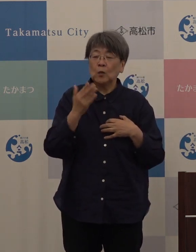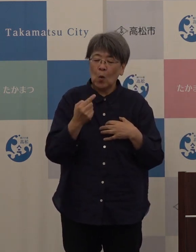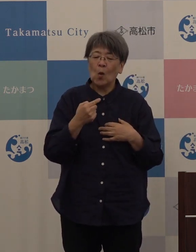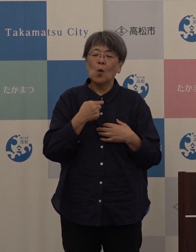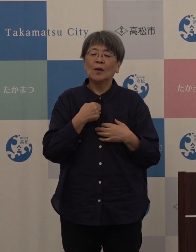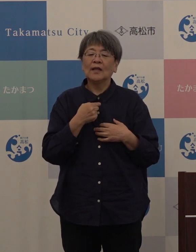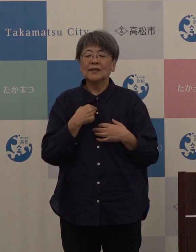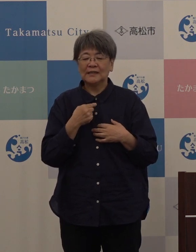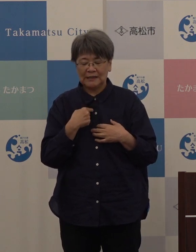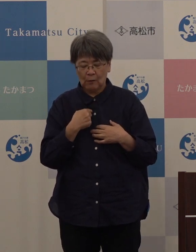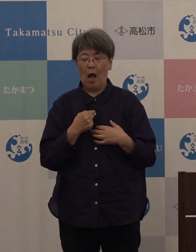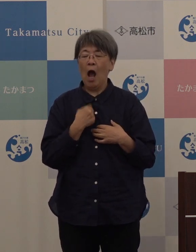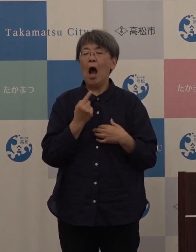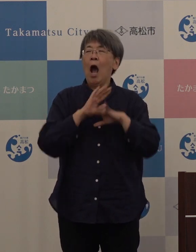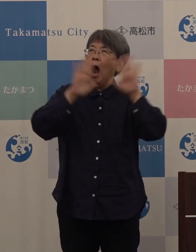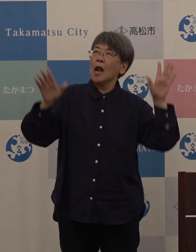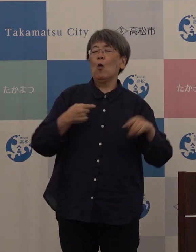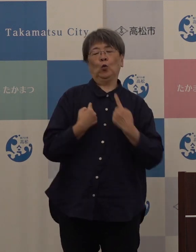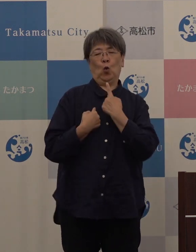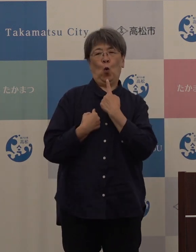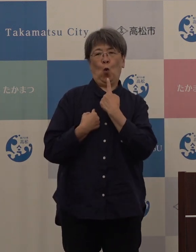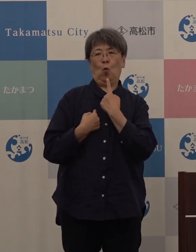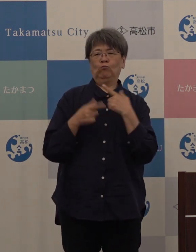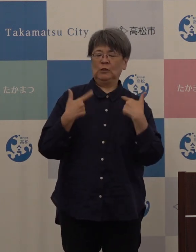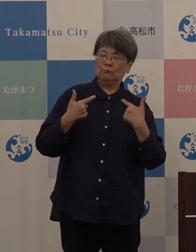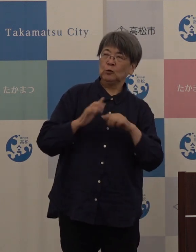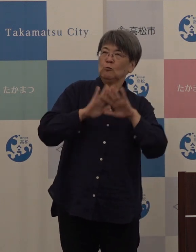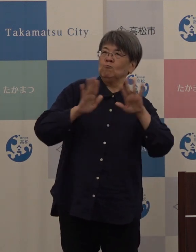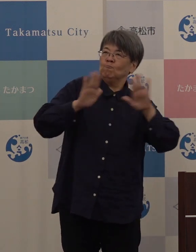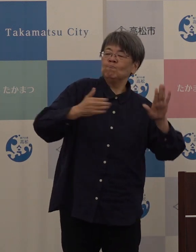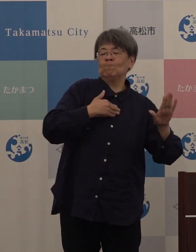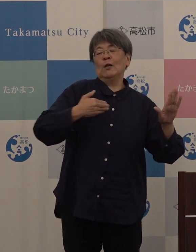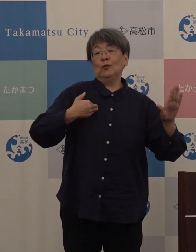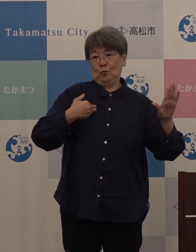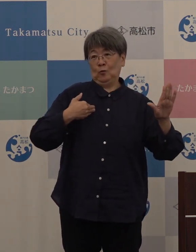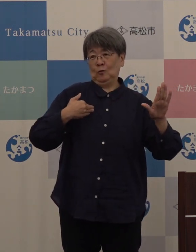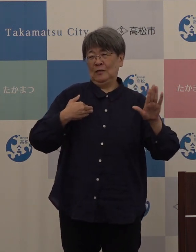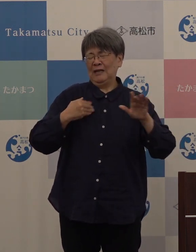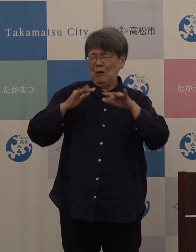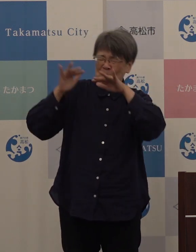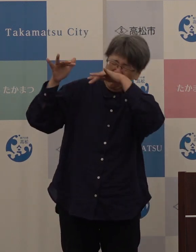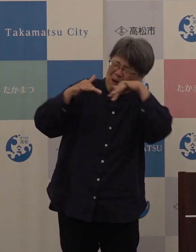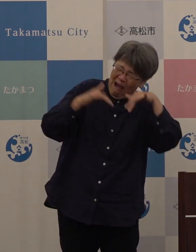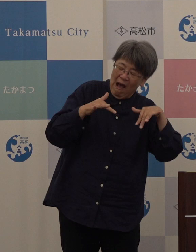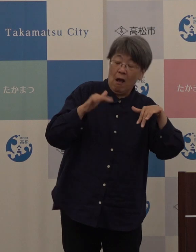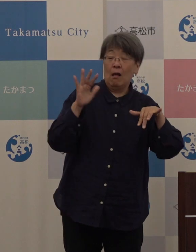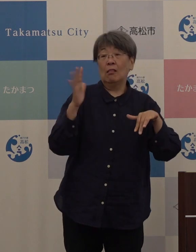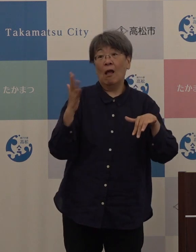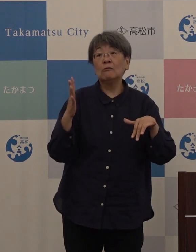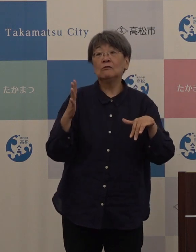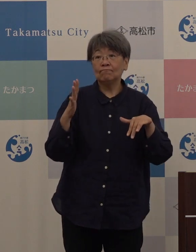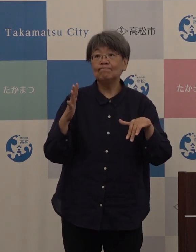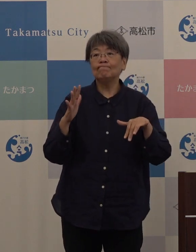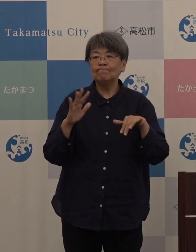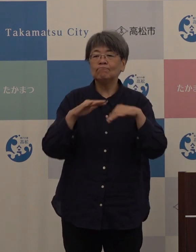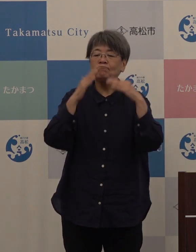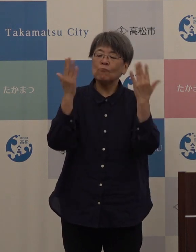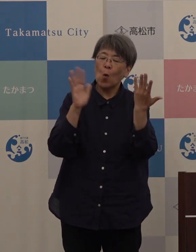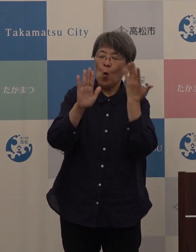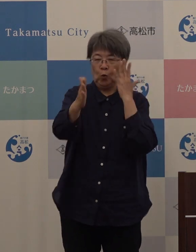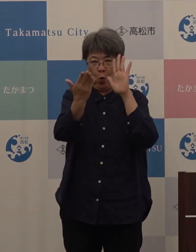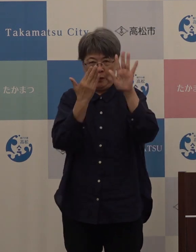自称晴れ男と言っておりますが、どうにか大きな雨に降られることもなく、予定通り無事に総踊りが終了することができ